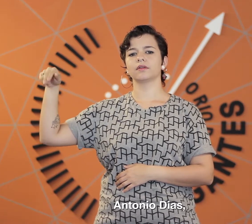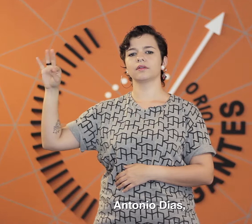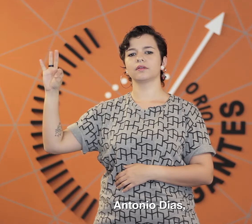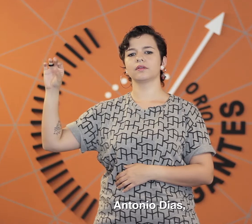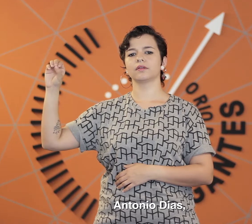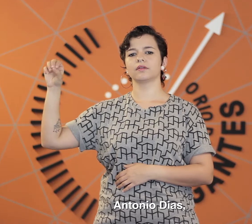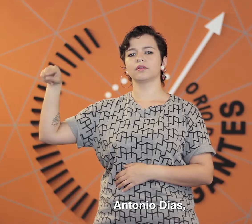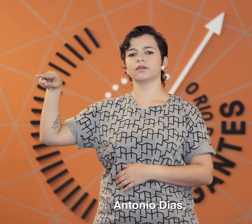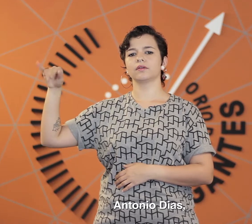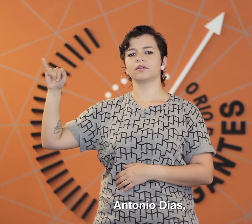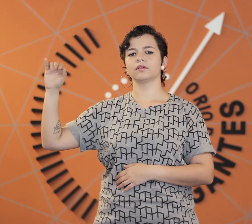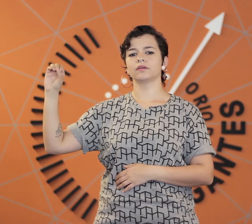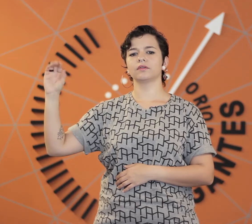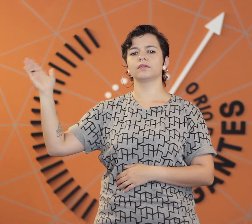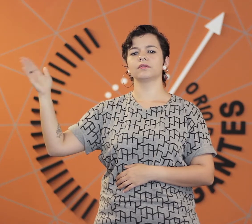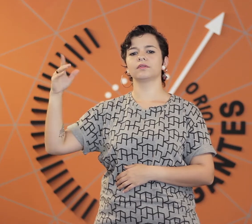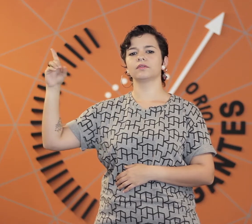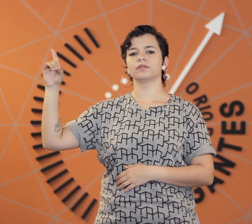Antônio Dias,